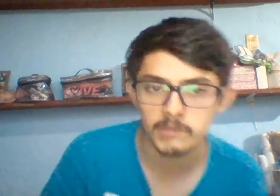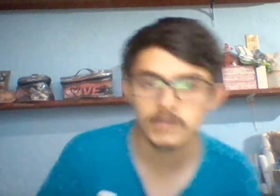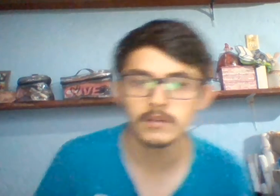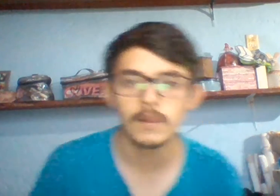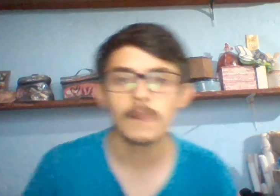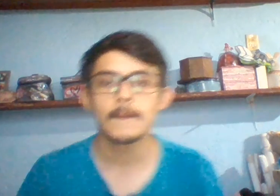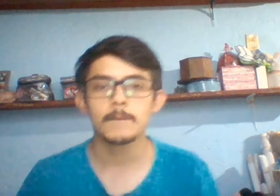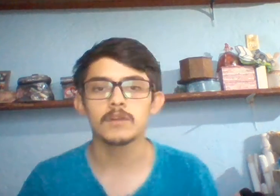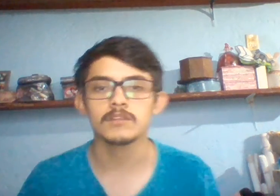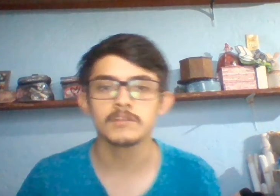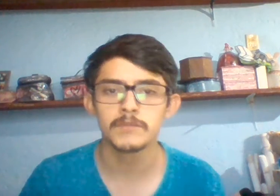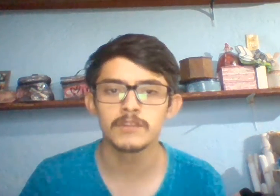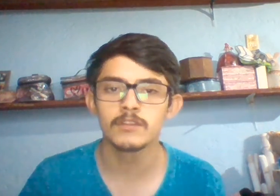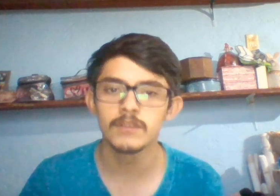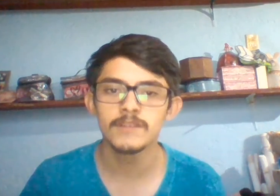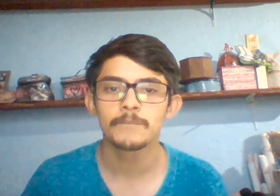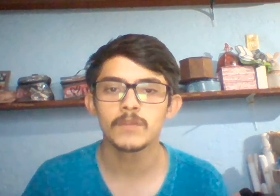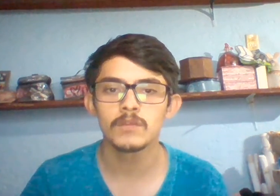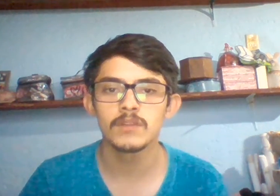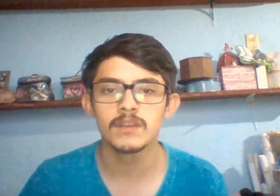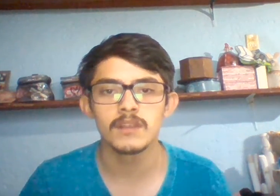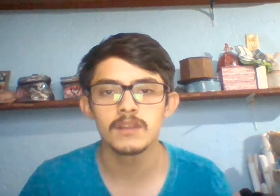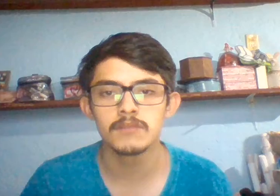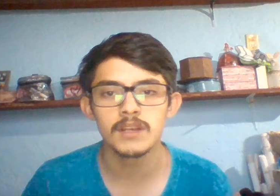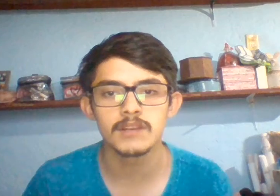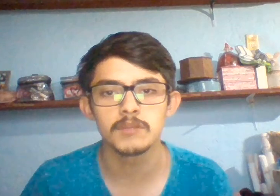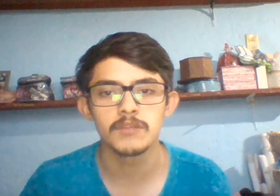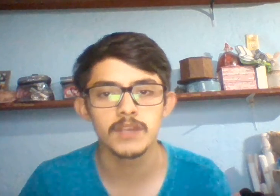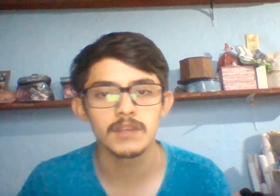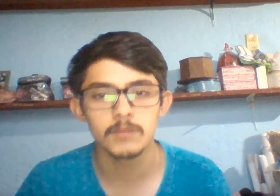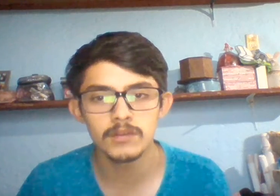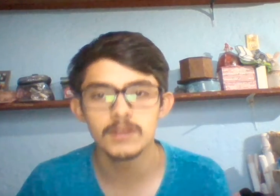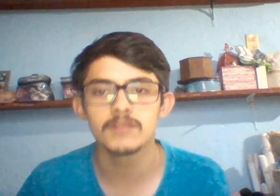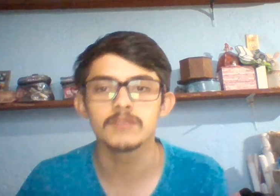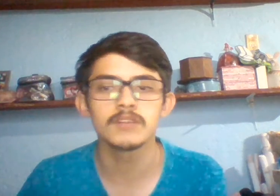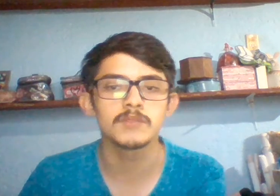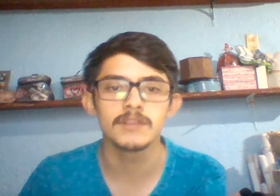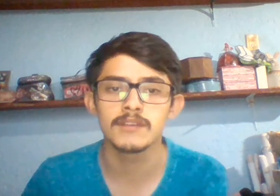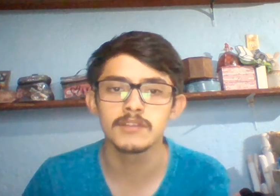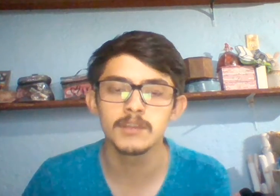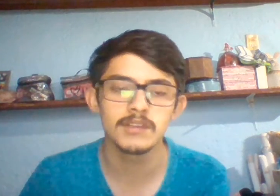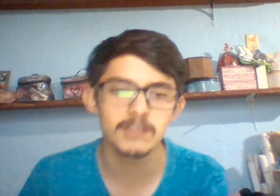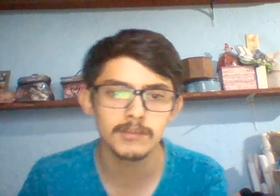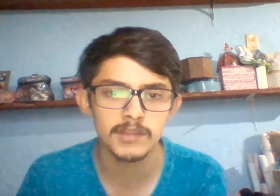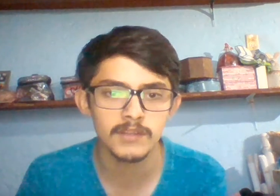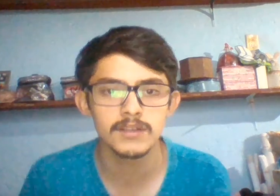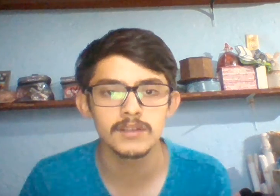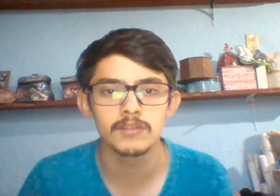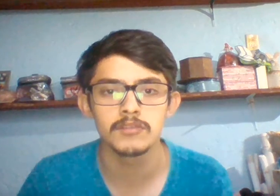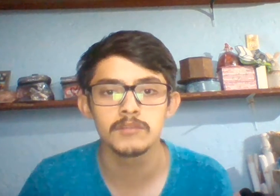servomotor. Pero los servomotores no son en realidad una clase específica de motor, sino una combinación de piezas específicas que incluye un motor